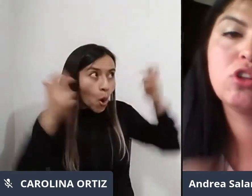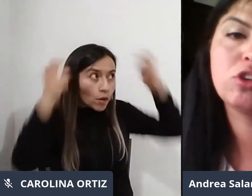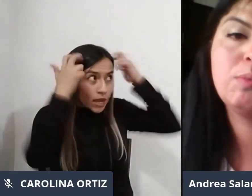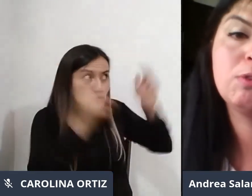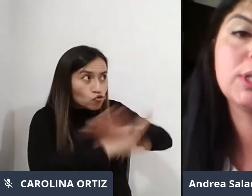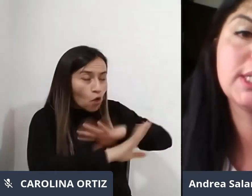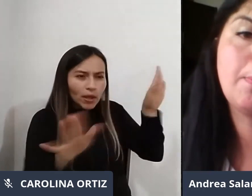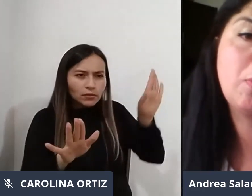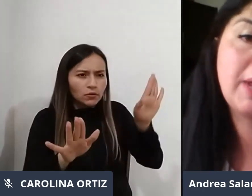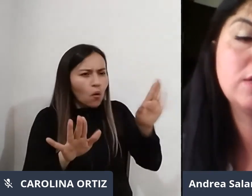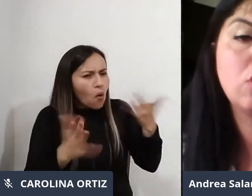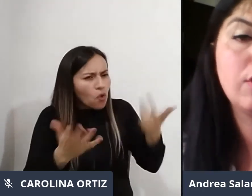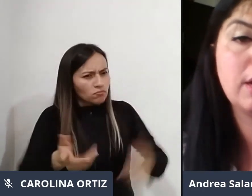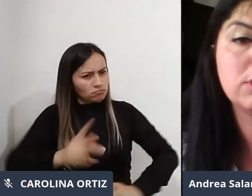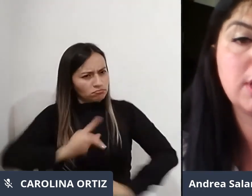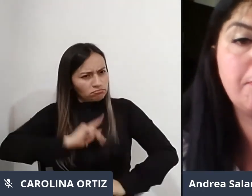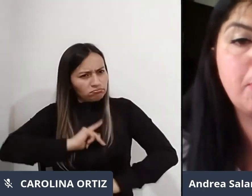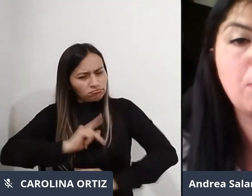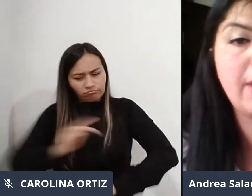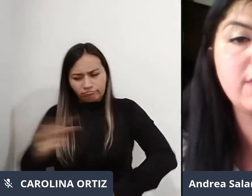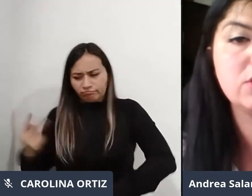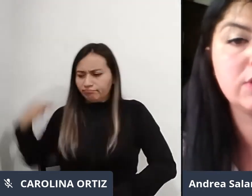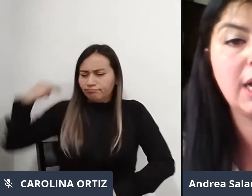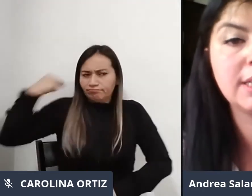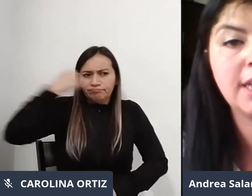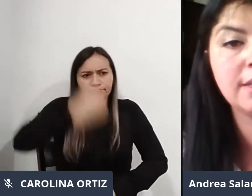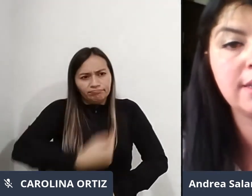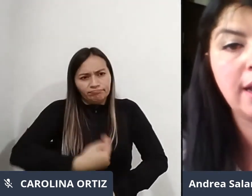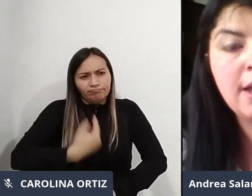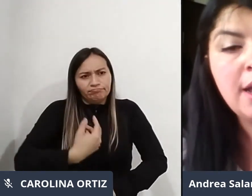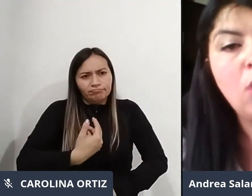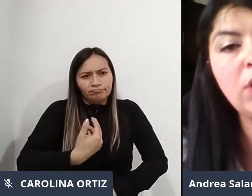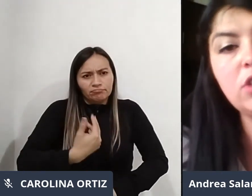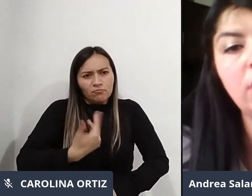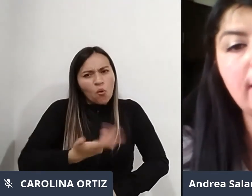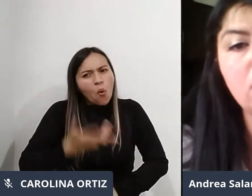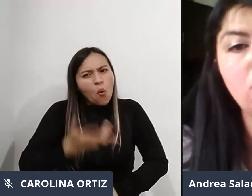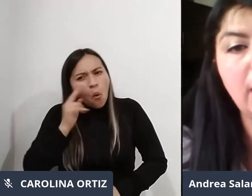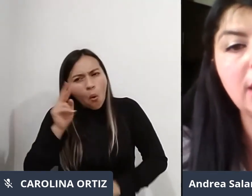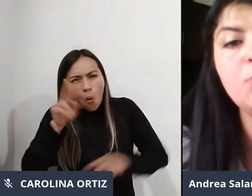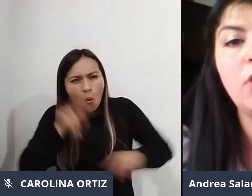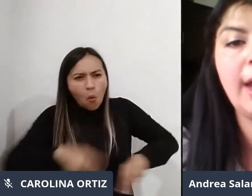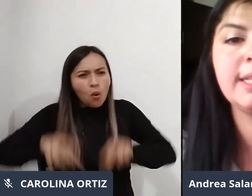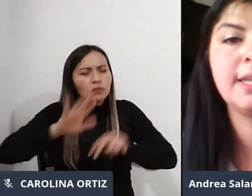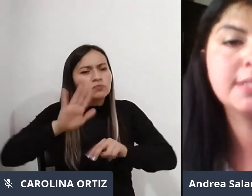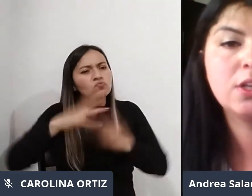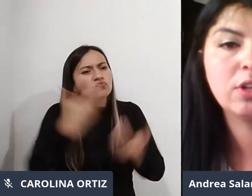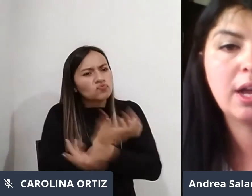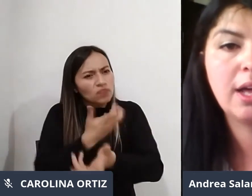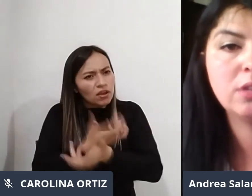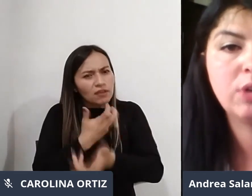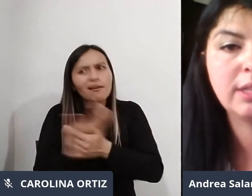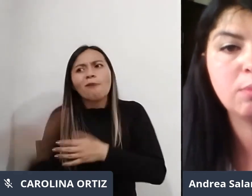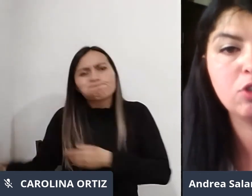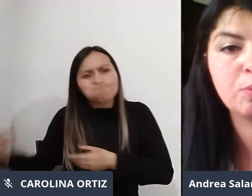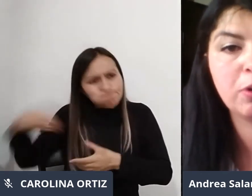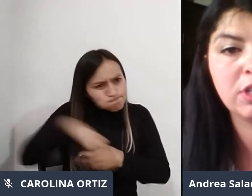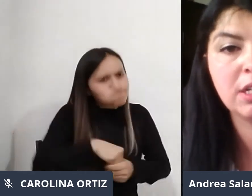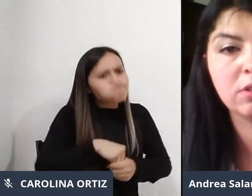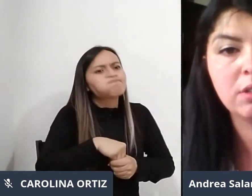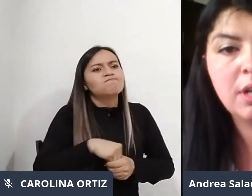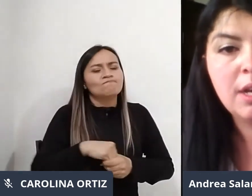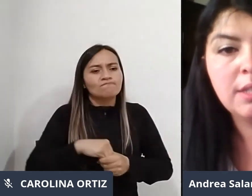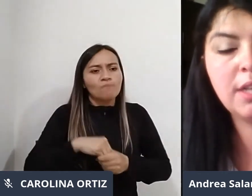buscar nosotros mismos nuestra propia historia, nuestra propia visión de la ciencia. Una historia que incluya a las mujeres que han sido negadas durante